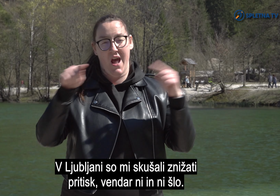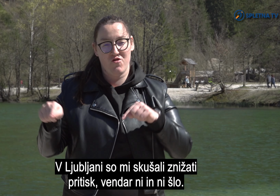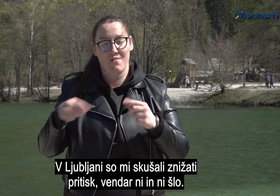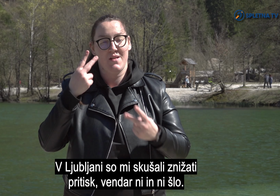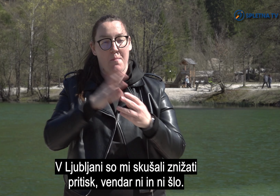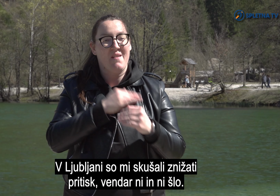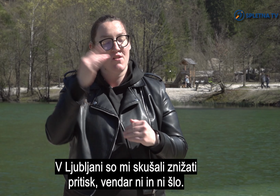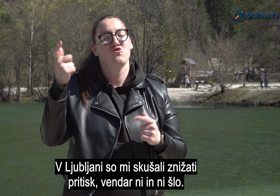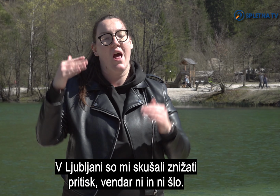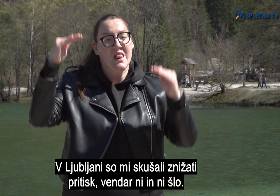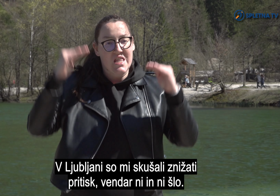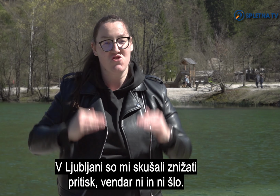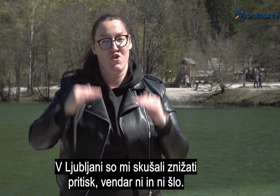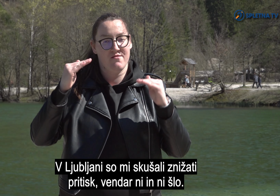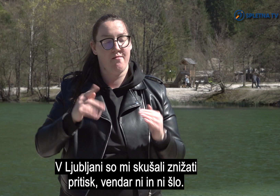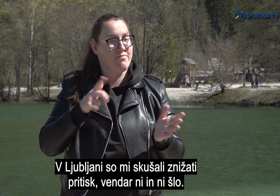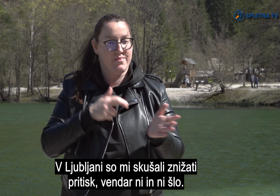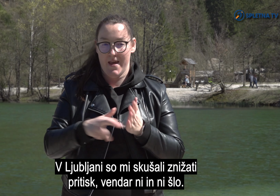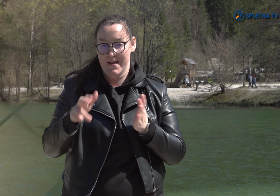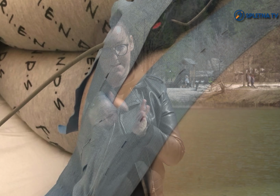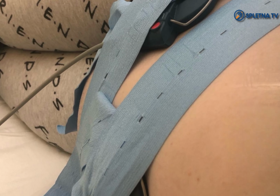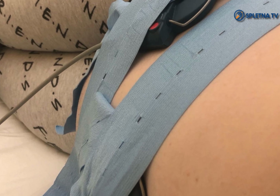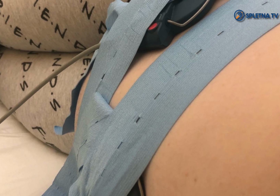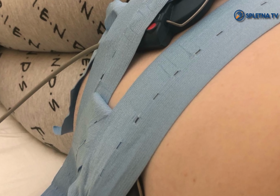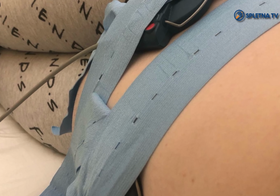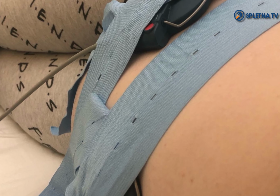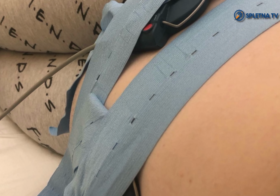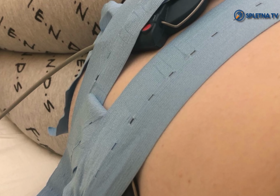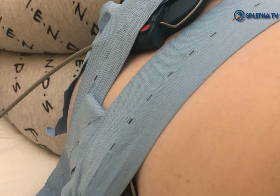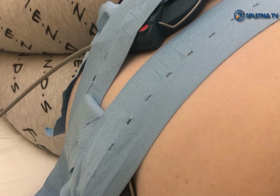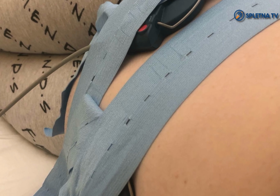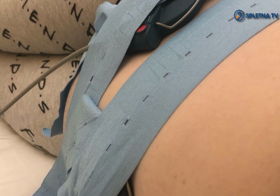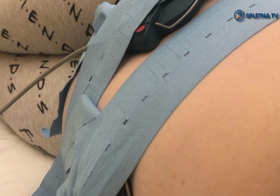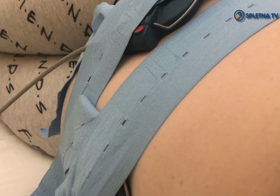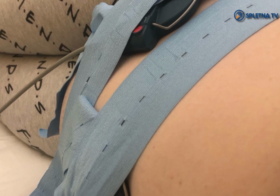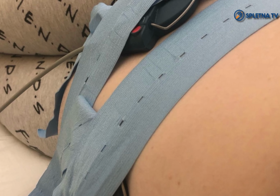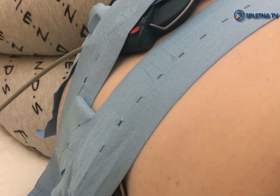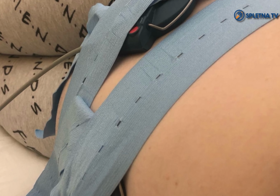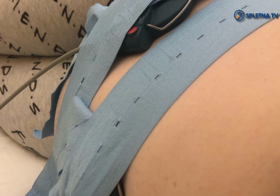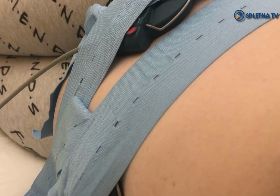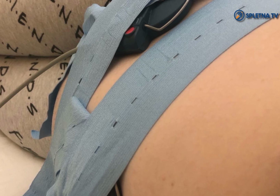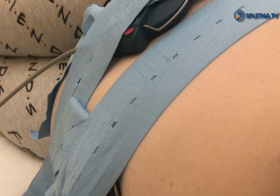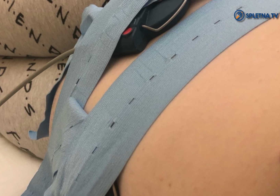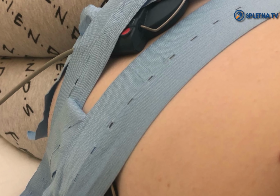V Ljubljani so mi skušali znižati pritisk, vendar ni šlo.